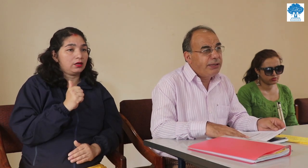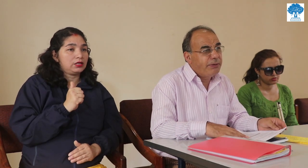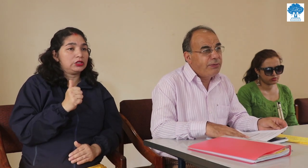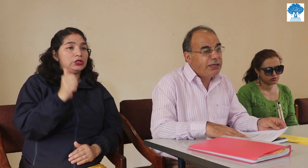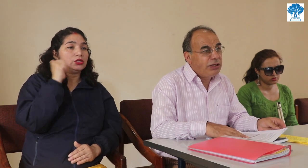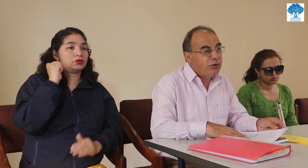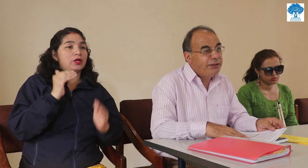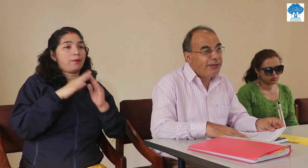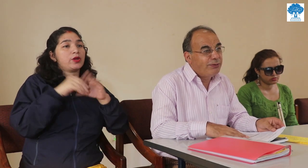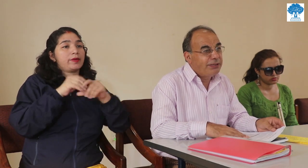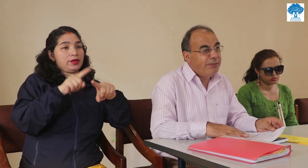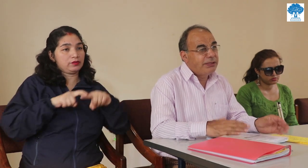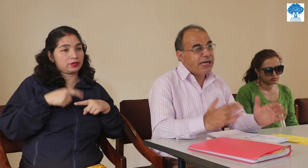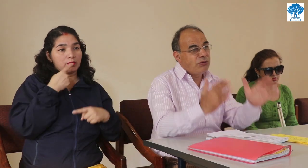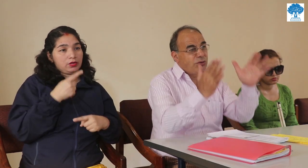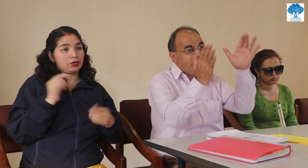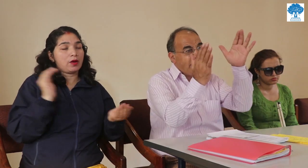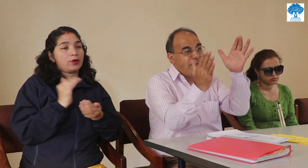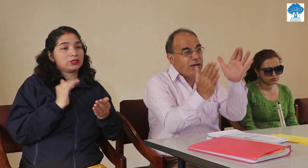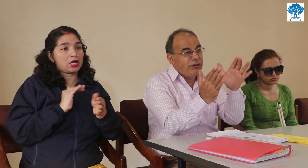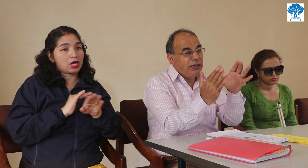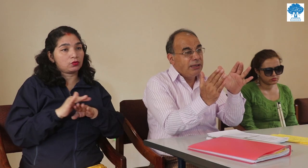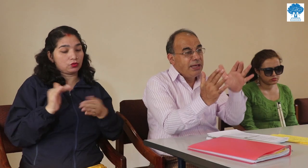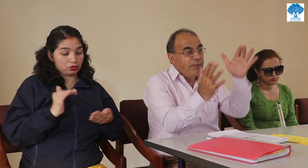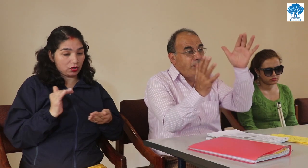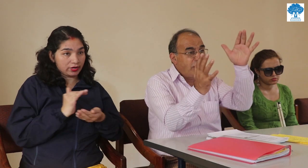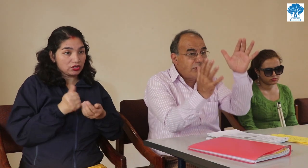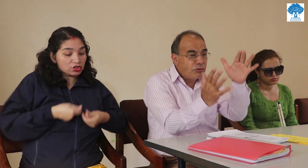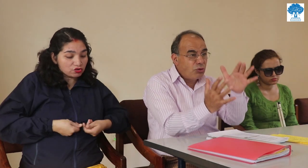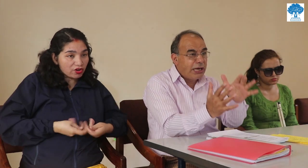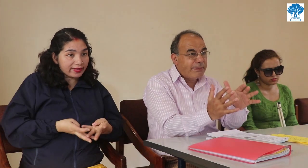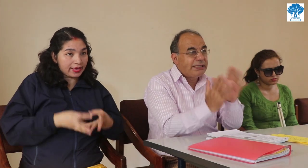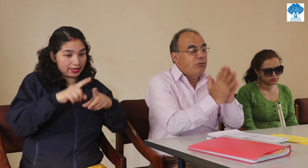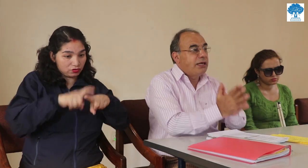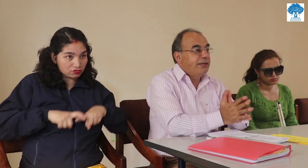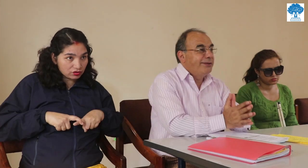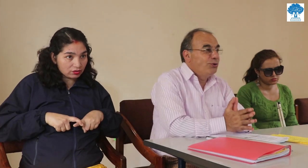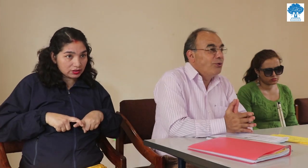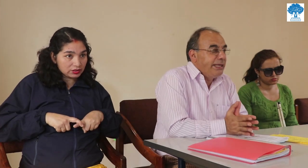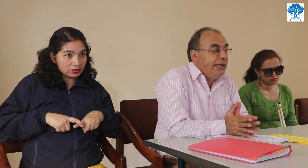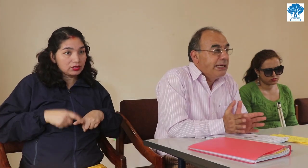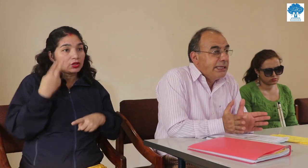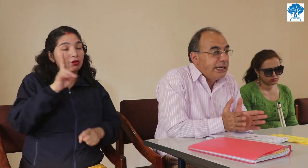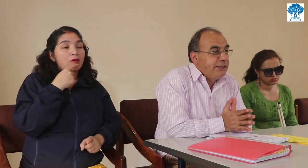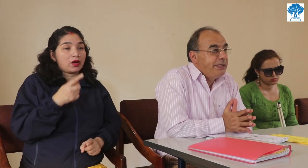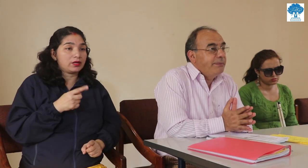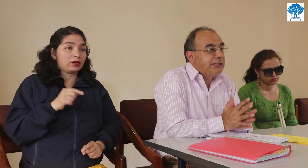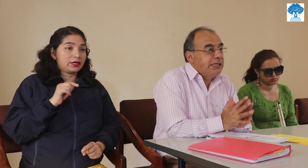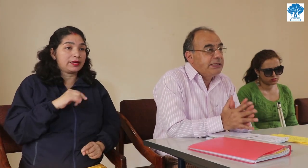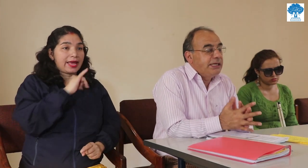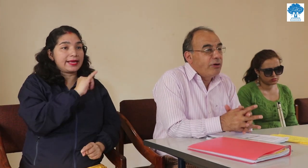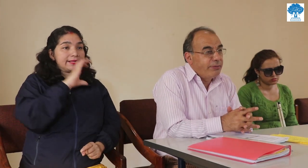हिजो चाहिँ परिवार नियोजन भनेको चाहिँ बच्चाहरूको सङ्ख्यालाई घटाउने बर्थ कन्ट्रोललाई मात्रै कुरा गरिएको थियो भने